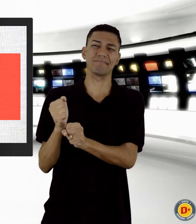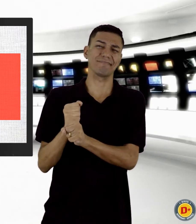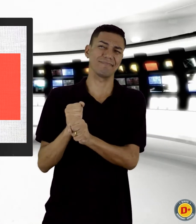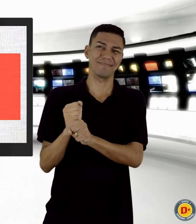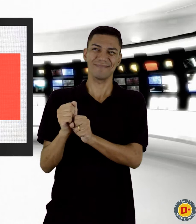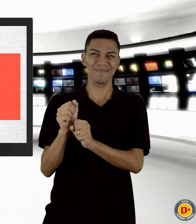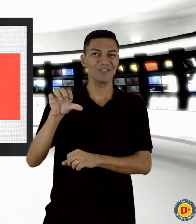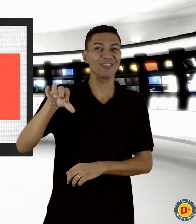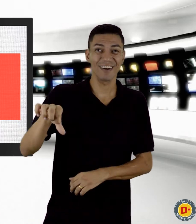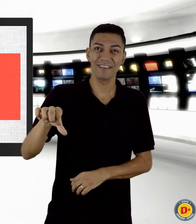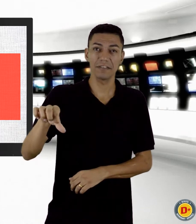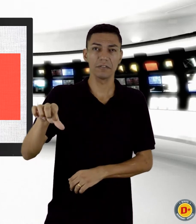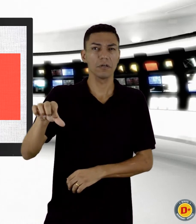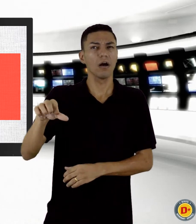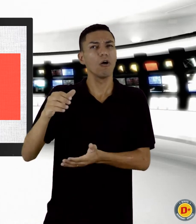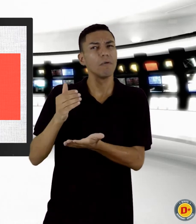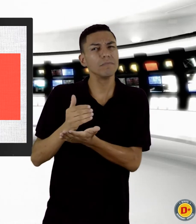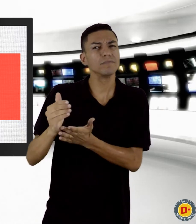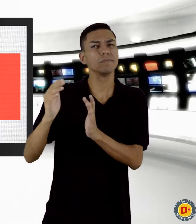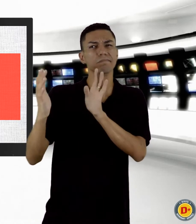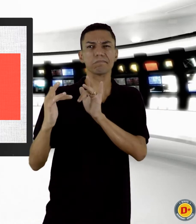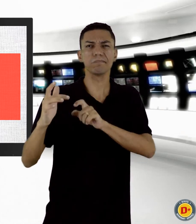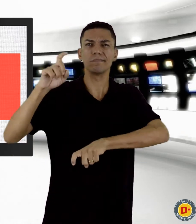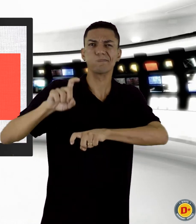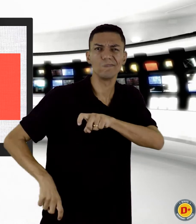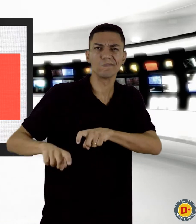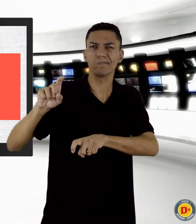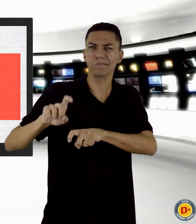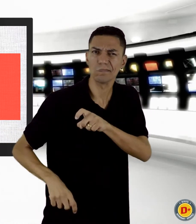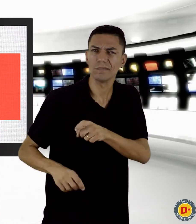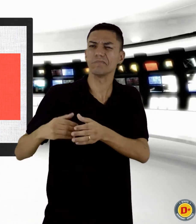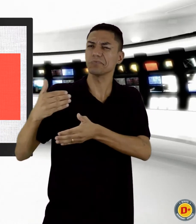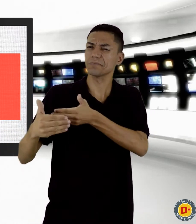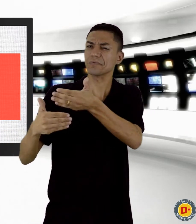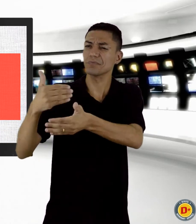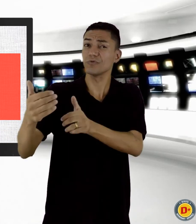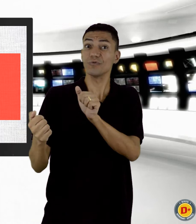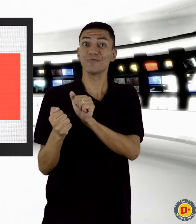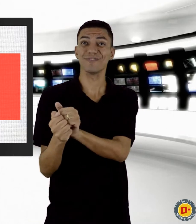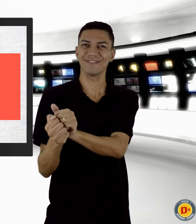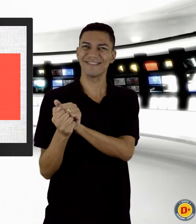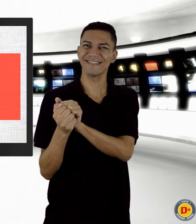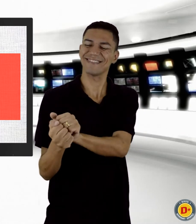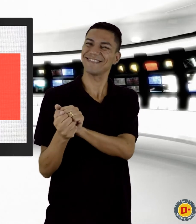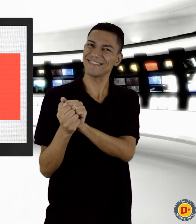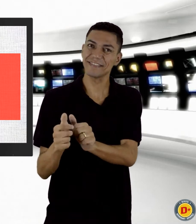desenvolvemos a nossa relação, ganhamos segurança sexual juntos, explica. Eu jamais vou conseguir